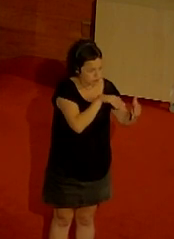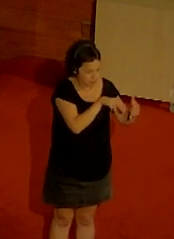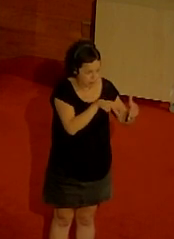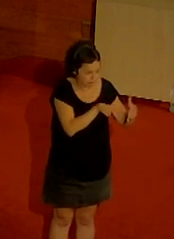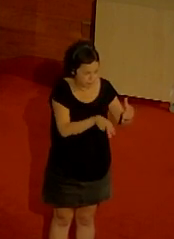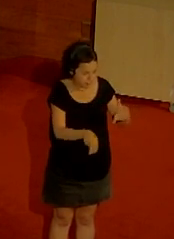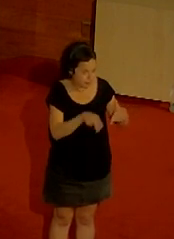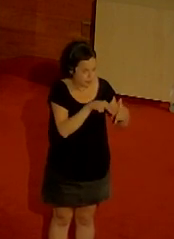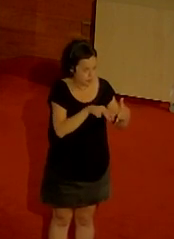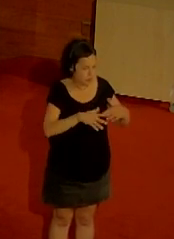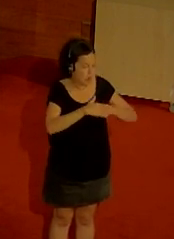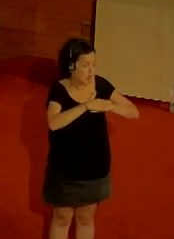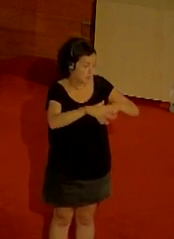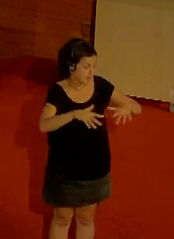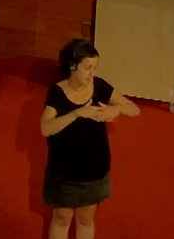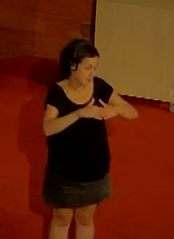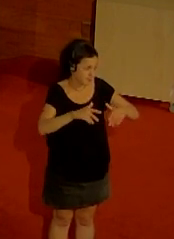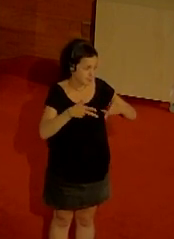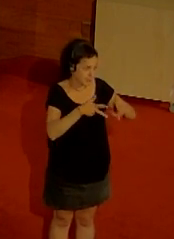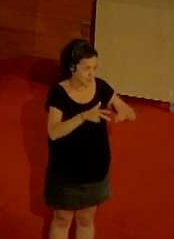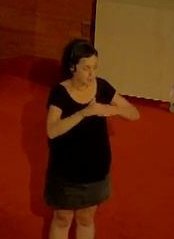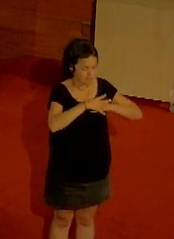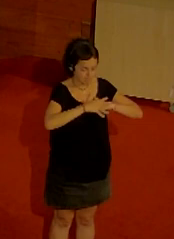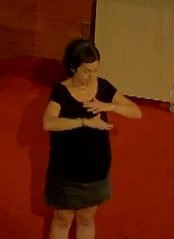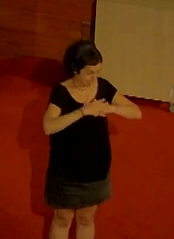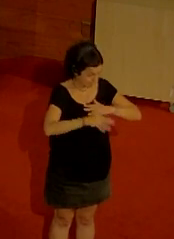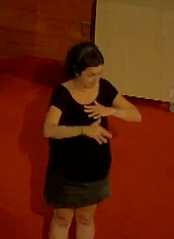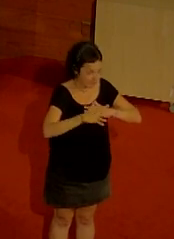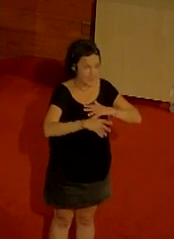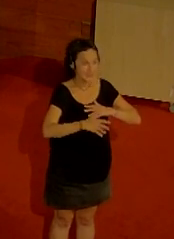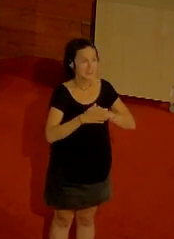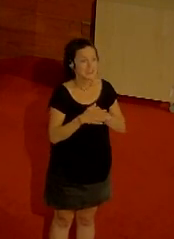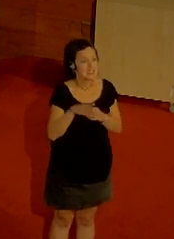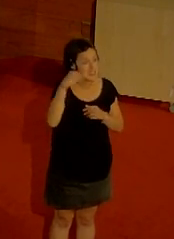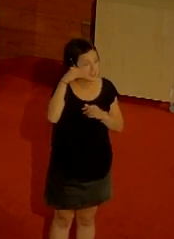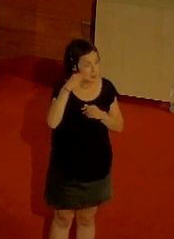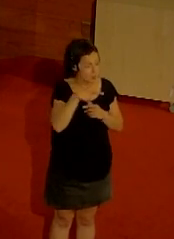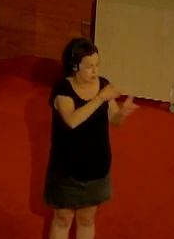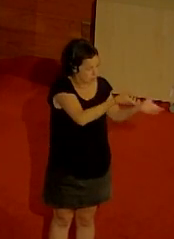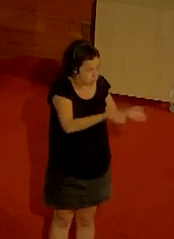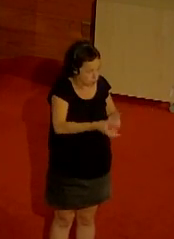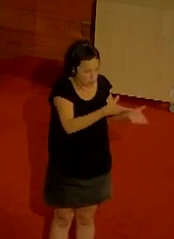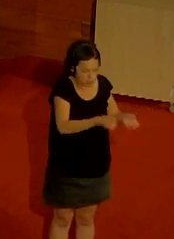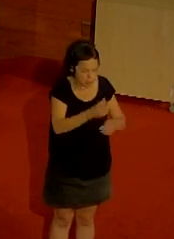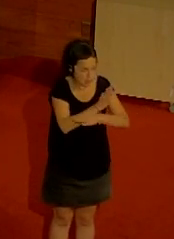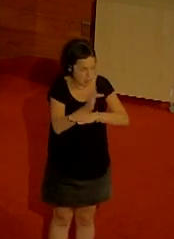a las playas de Túnez, y él lo que iba haciendo es los iba enterrando en el cementerio.